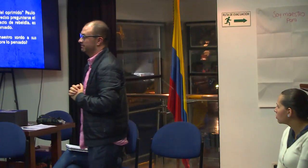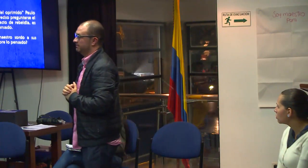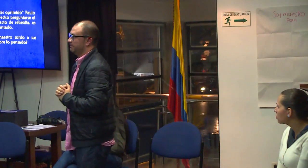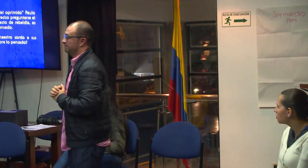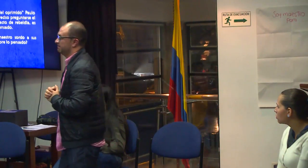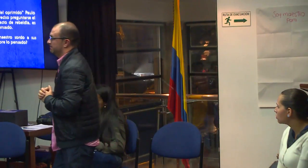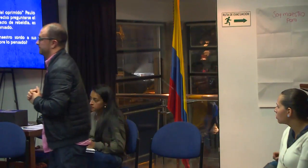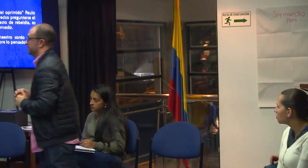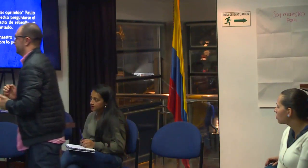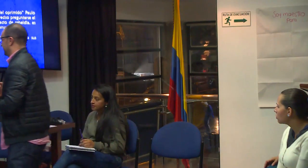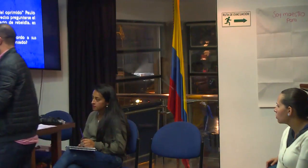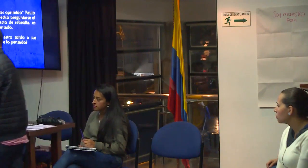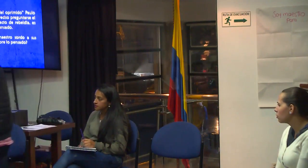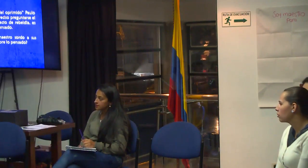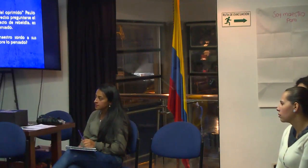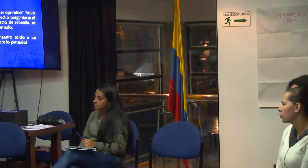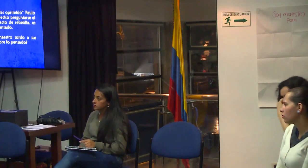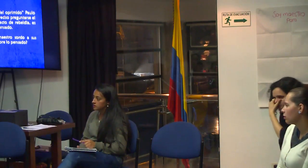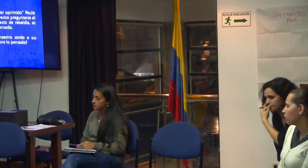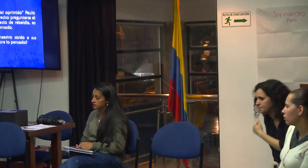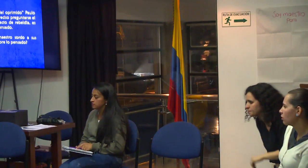a ese pensarnos.